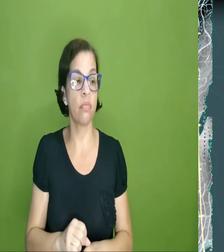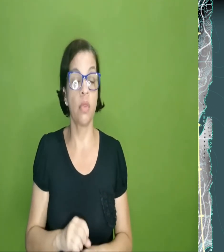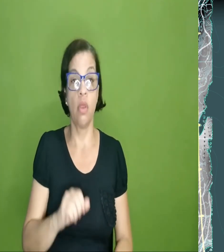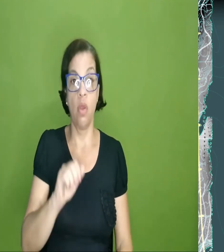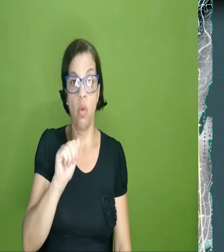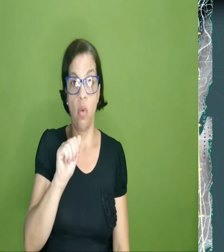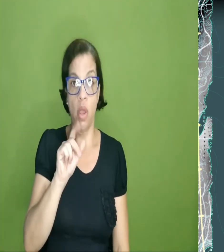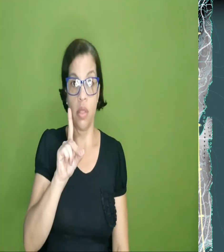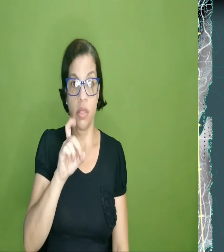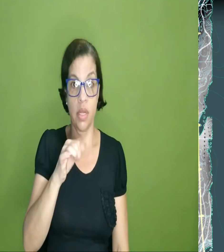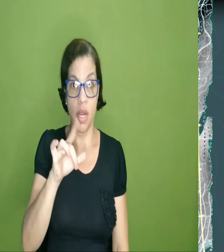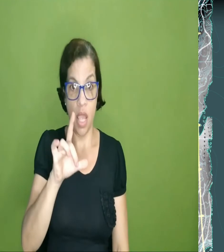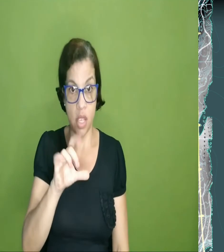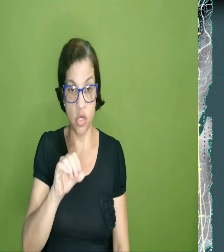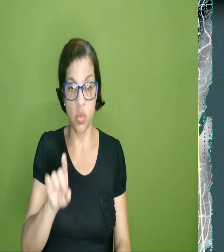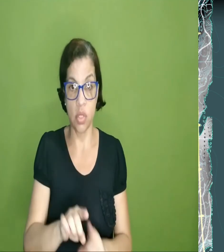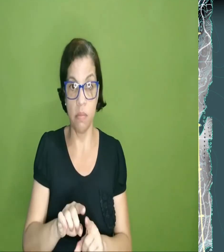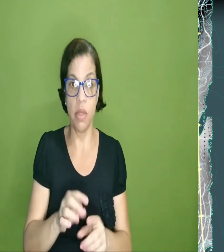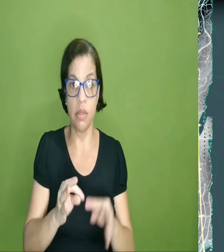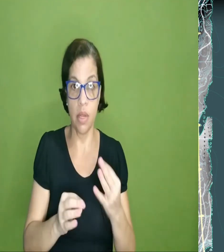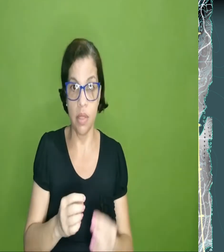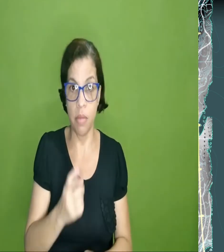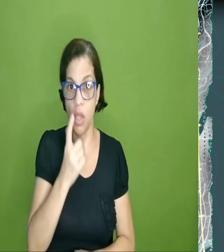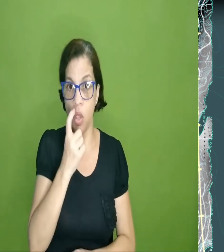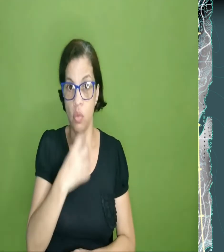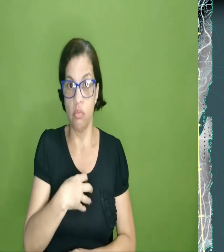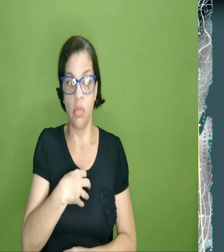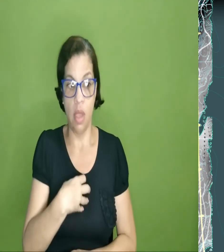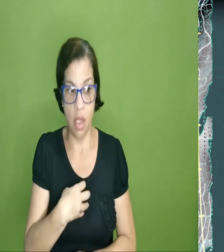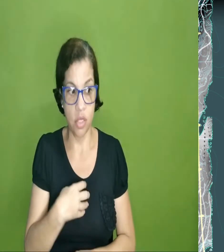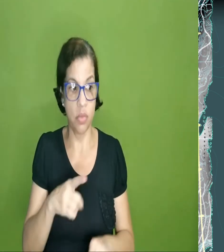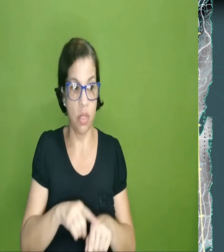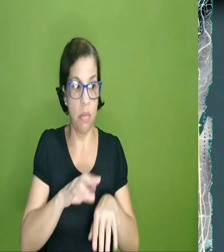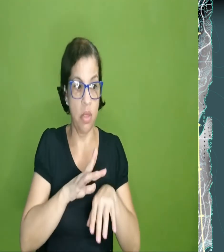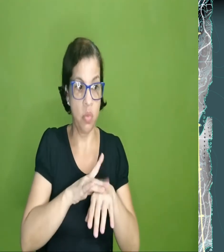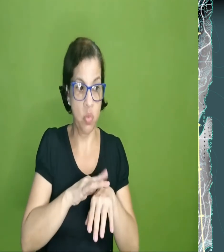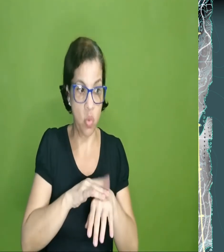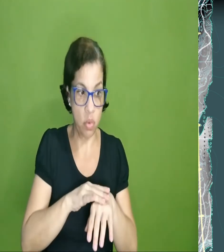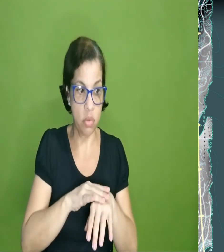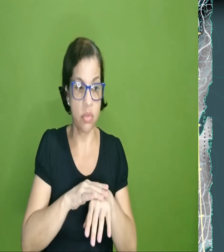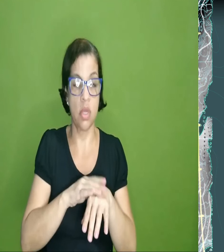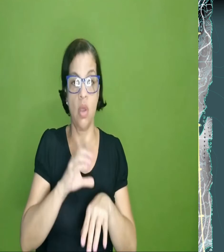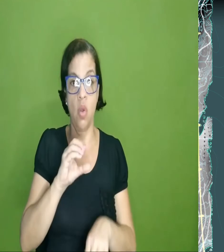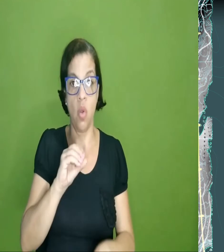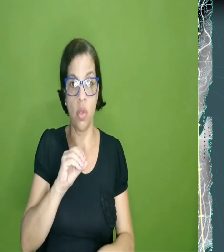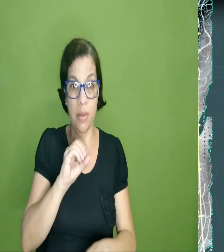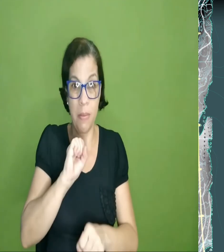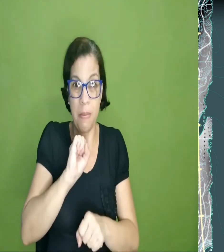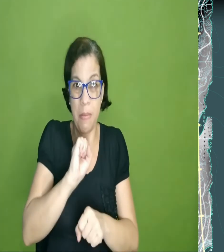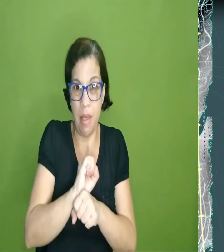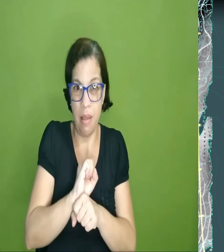tratamento da asma, da doença pulmonar obstrutiva crônica e em qualquer situação onde se tem